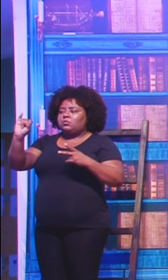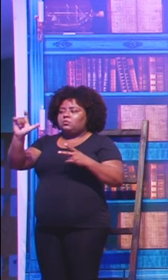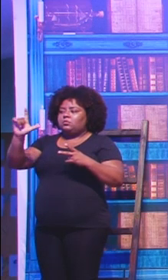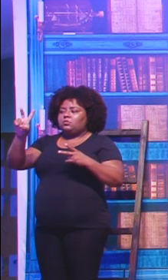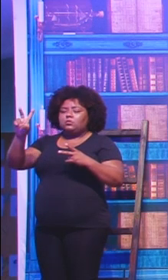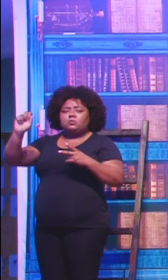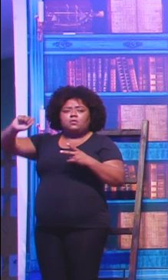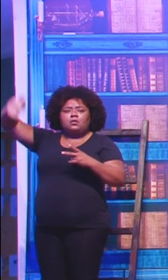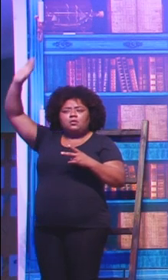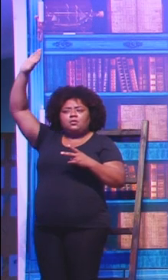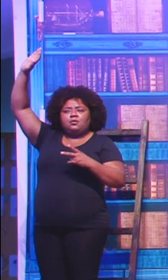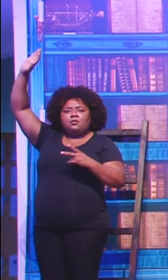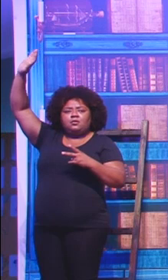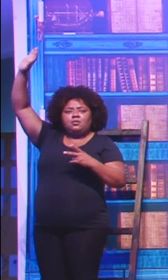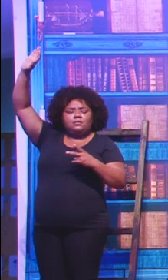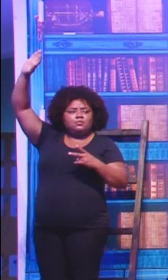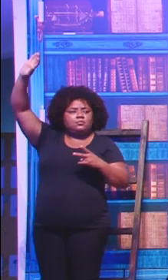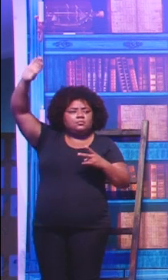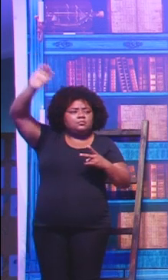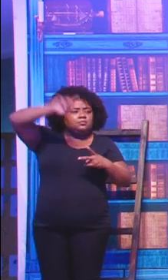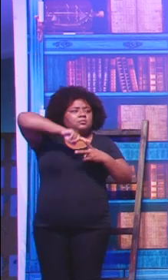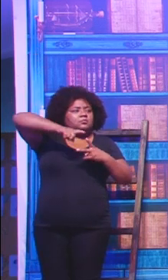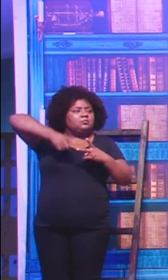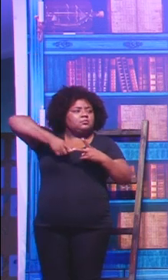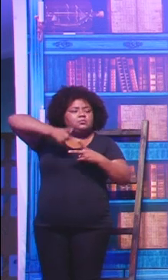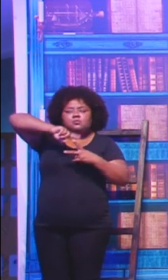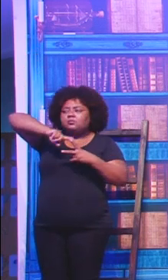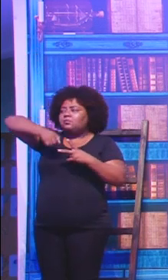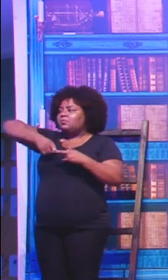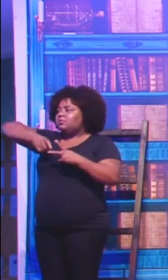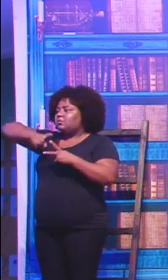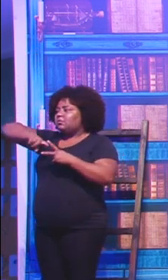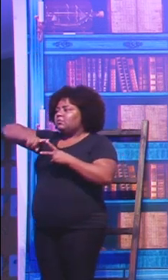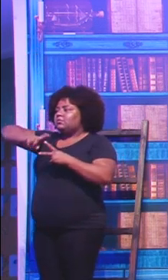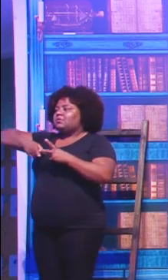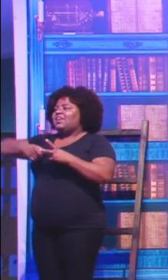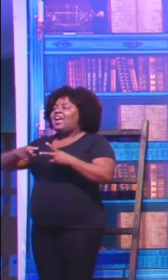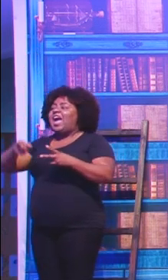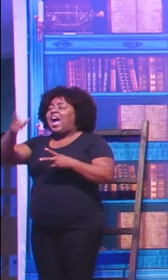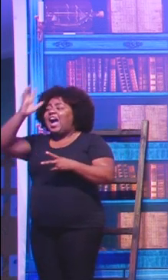Mário, levante a mão. Mário e Rodrigo. Quero conhecer Mário.